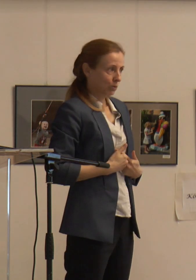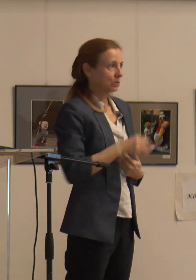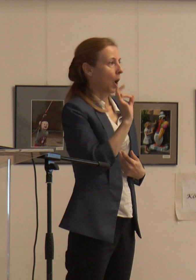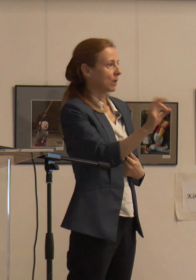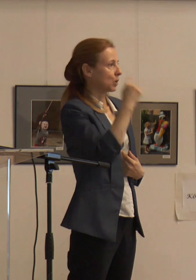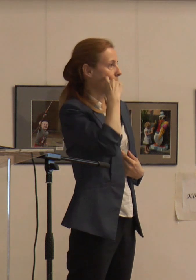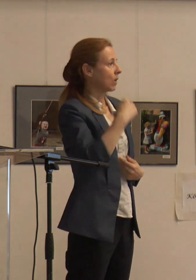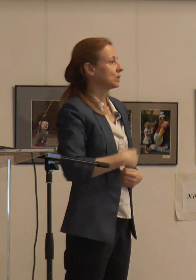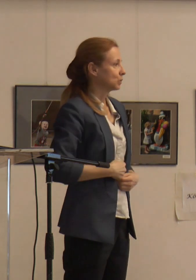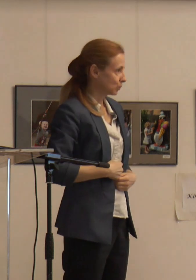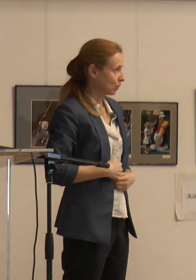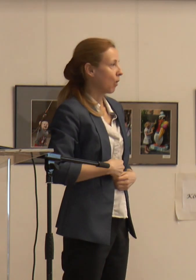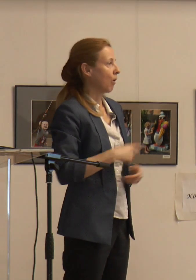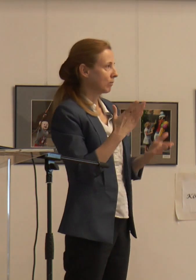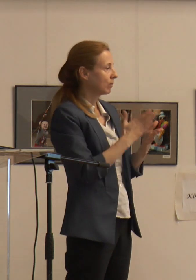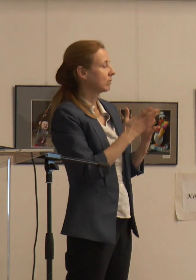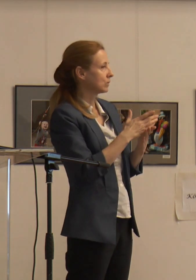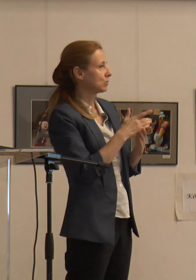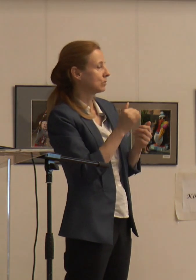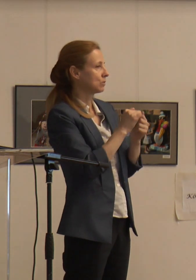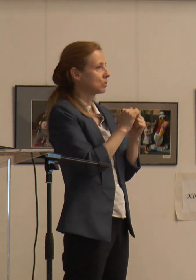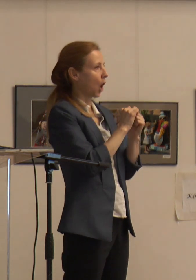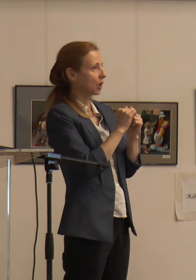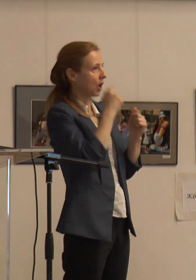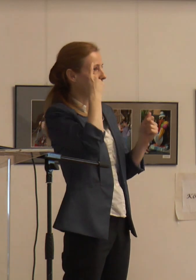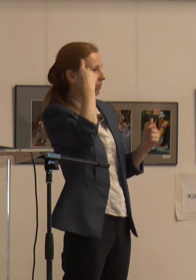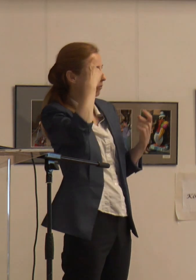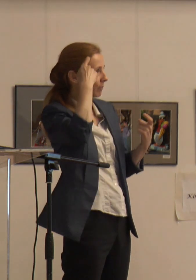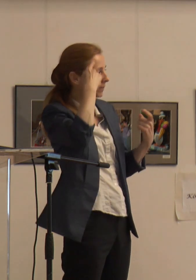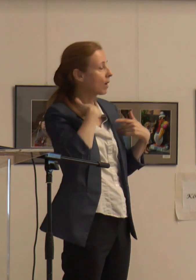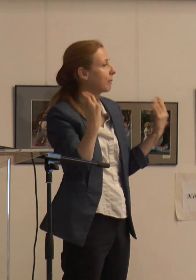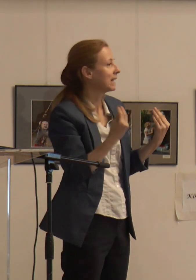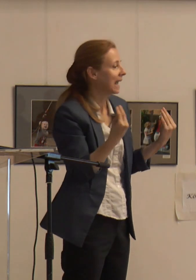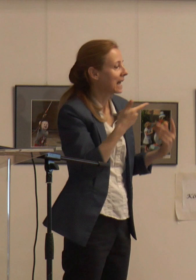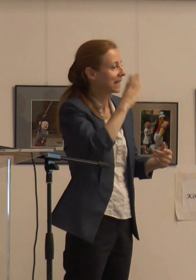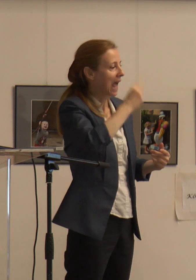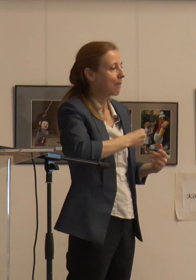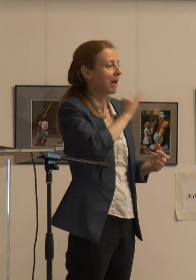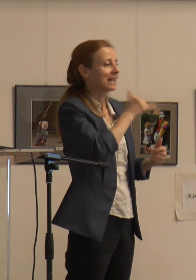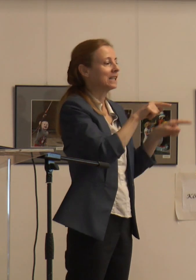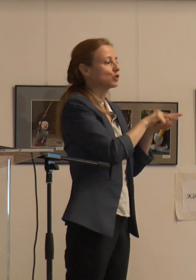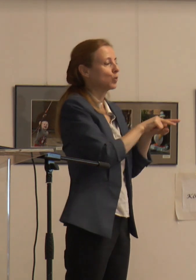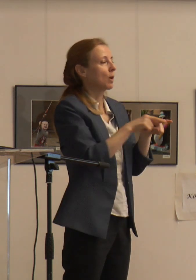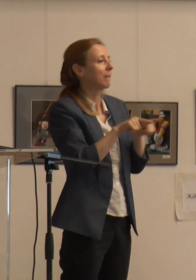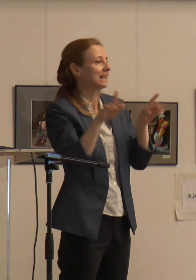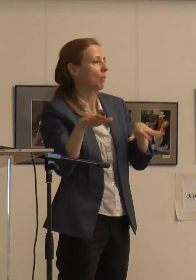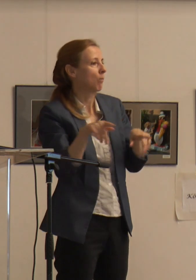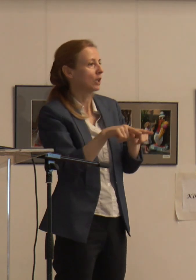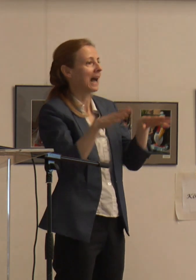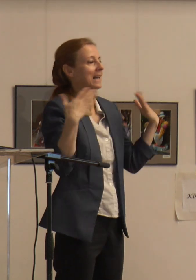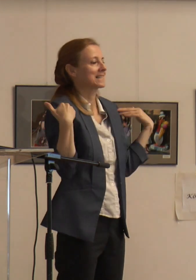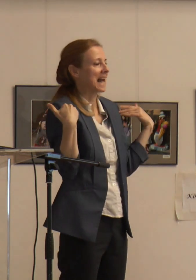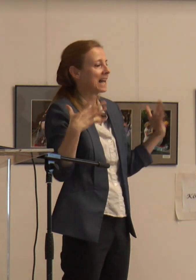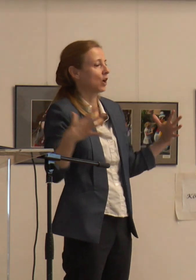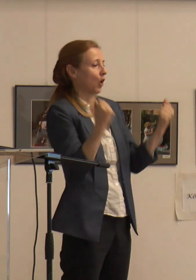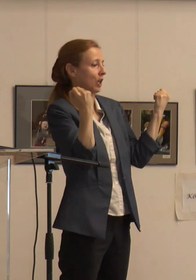tudom, az gyakran fordult meg a fejemben. Miért, hogy az ember nincs úgy, mint a madár, szárnyakkal